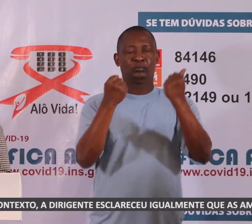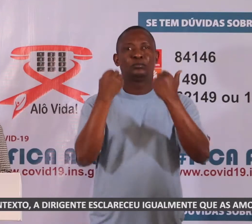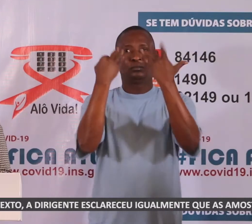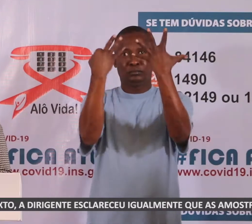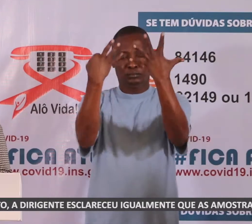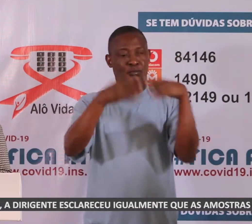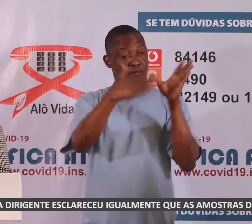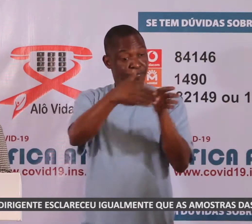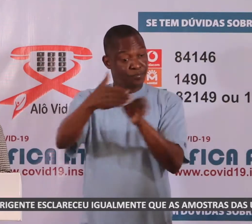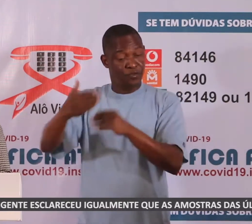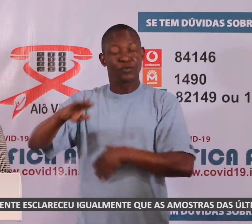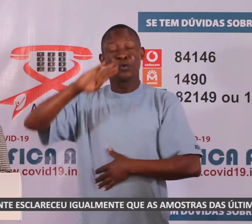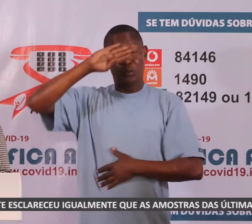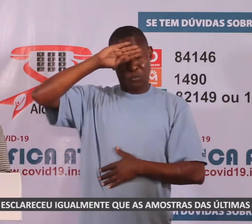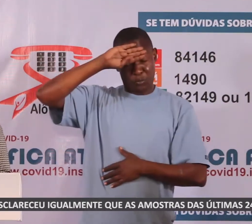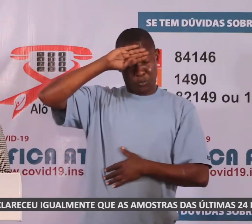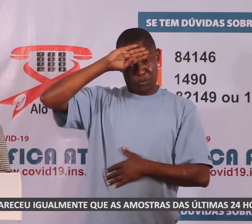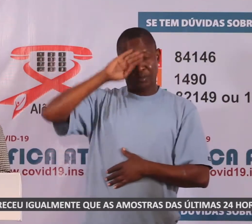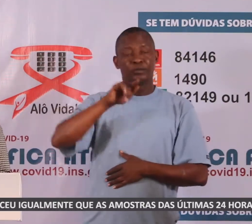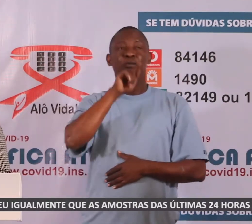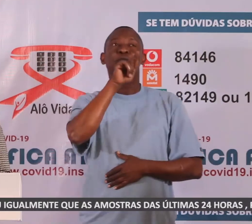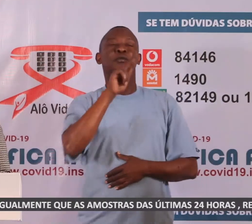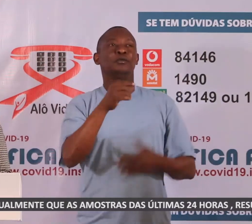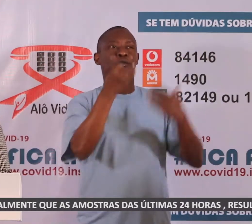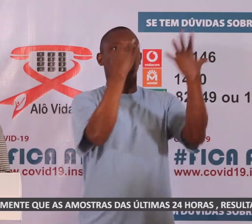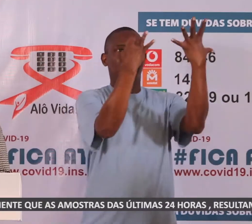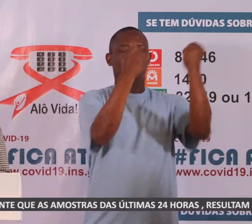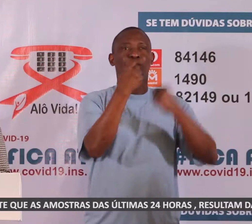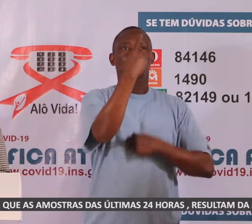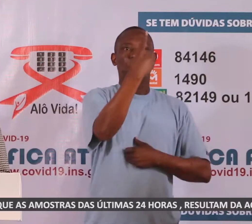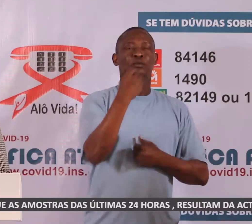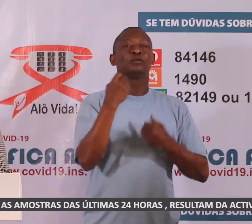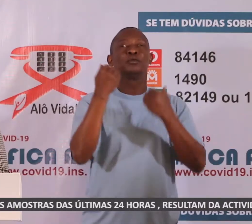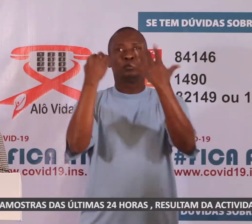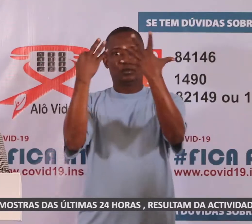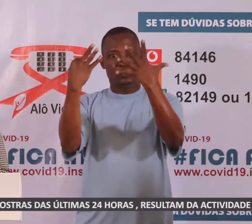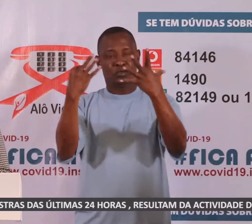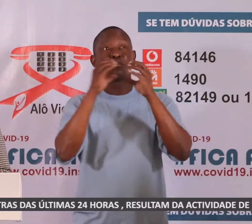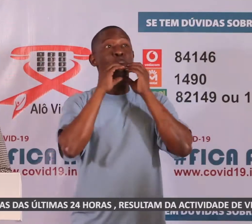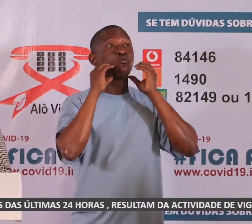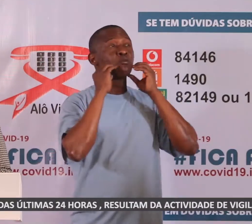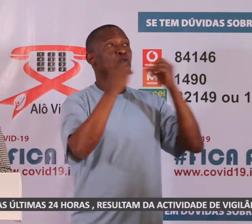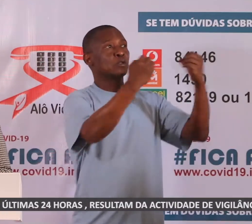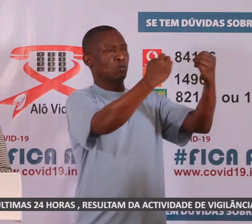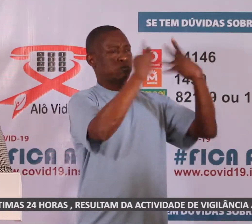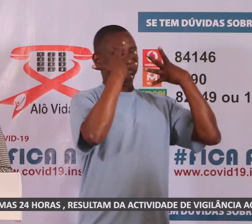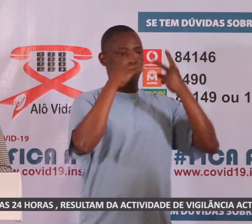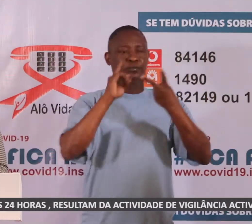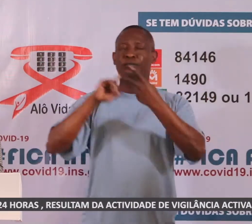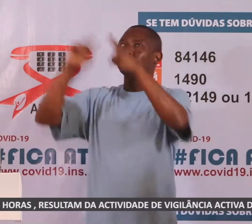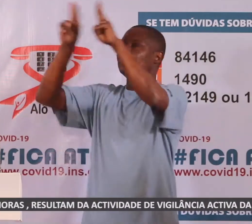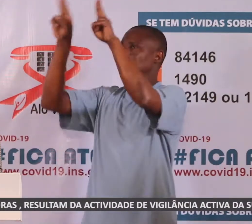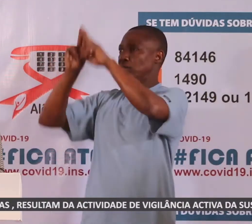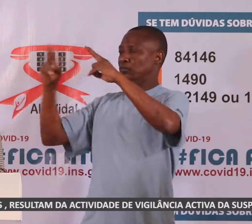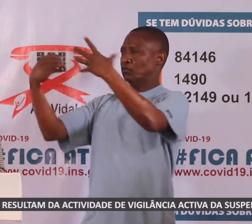Covid-19. Destes, 718 são de transmissão local e 70 são casos importados.